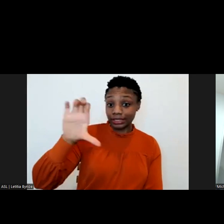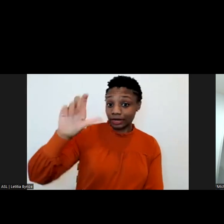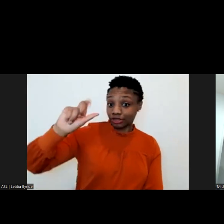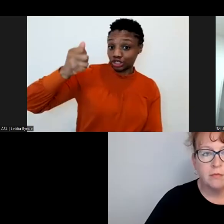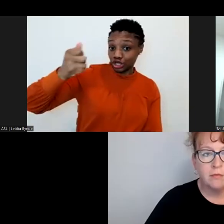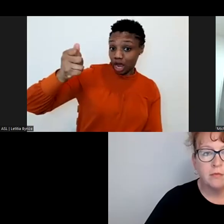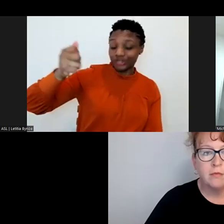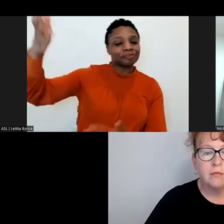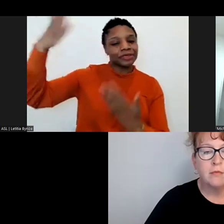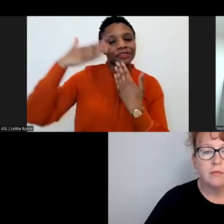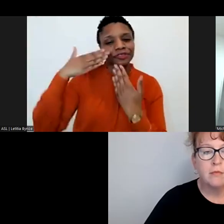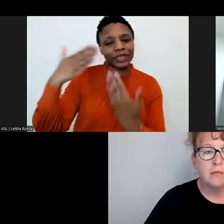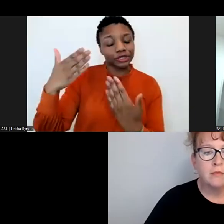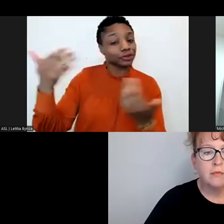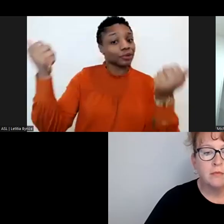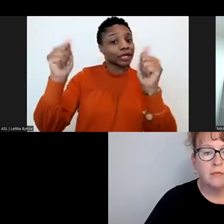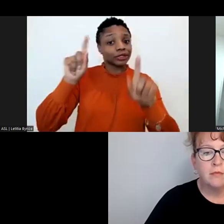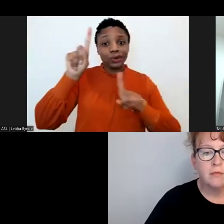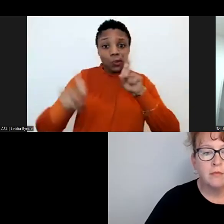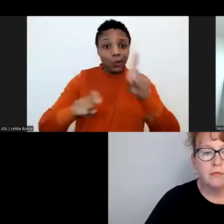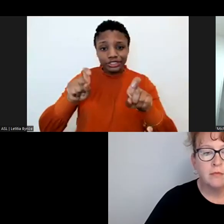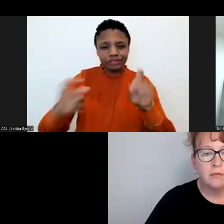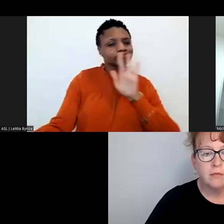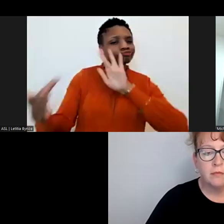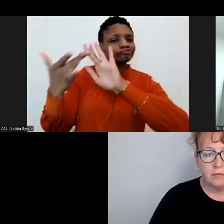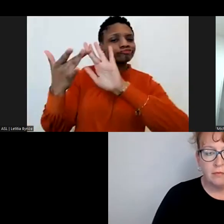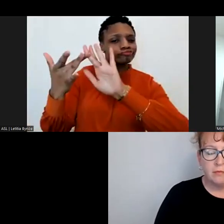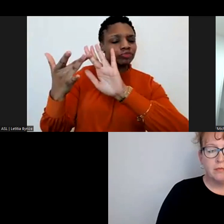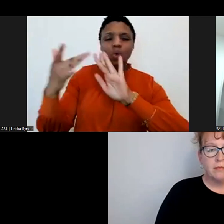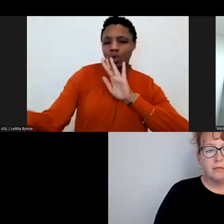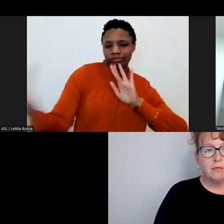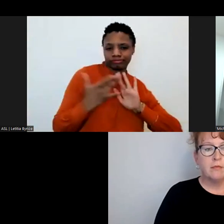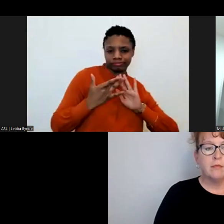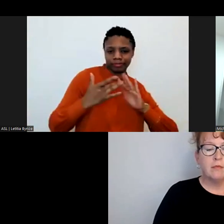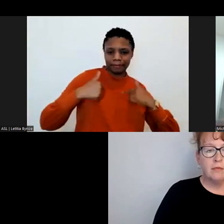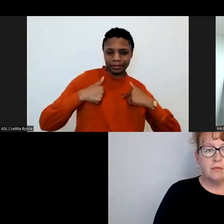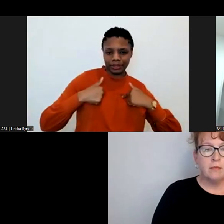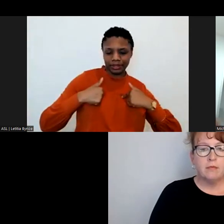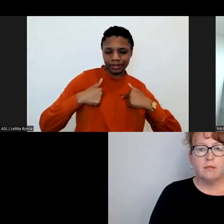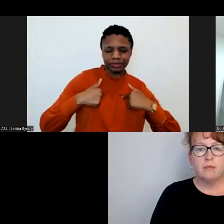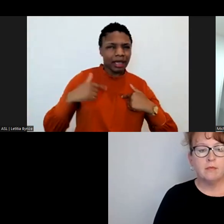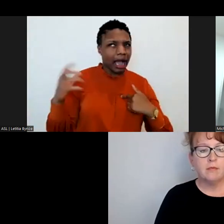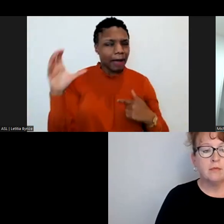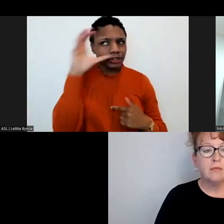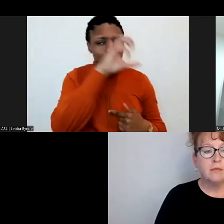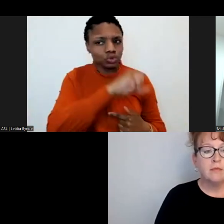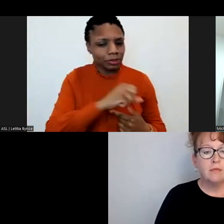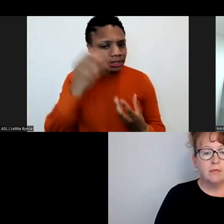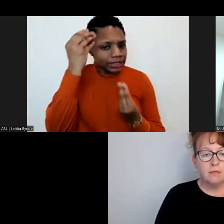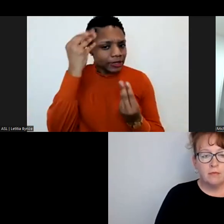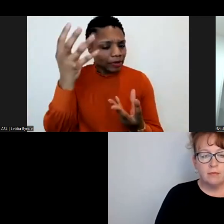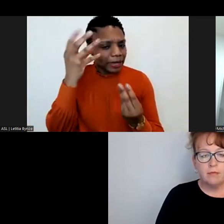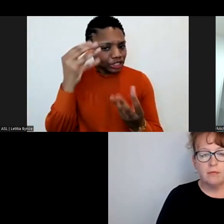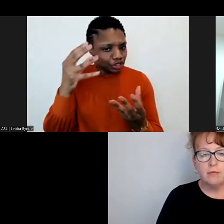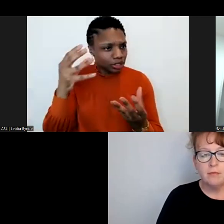agenda Así que si las personas tienen preguntas o comentarios pueden eh enviarnos un email a nosotros a